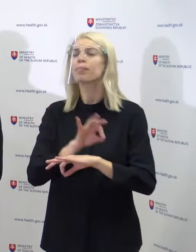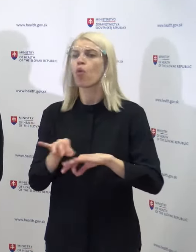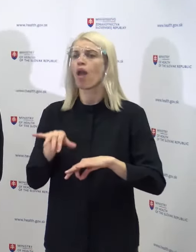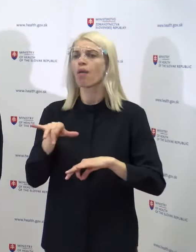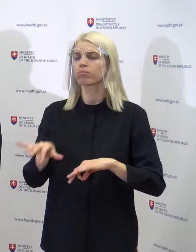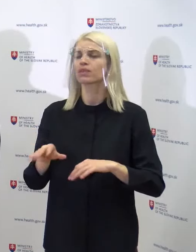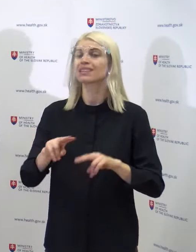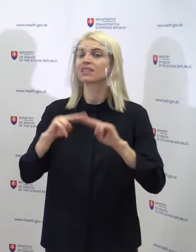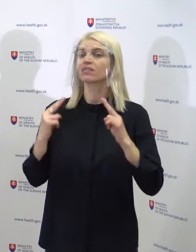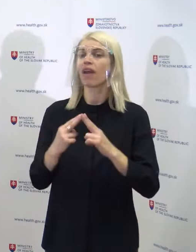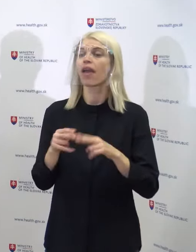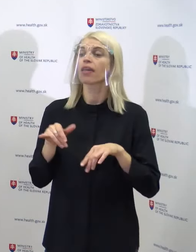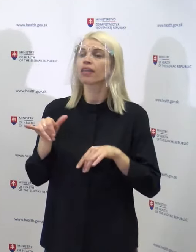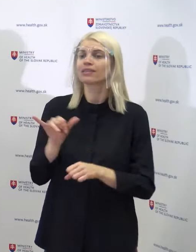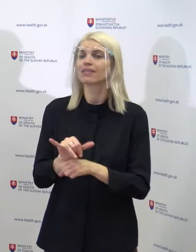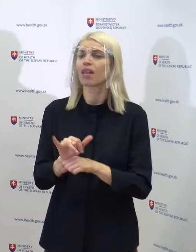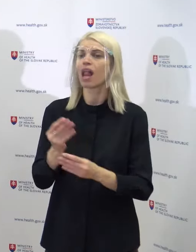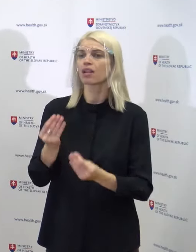skúšovnom režime. Takže